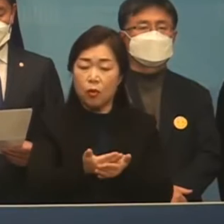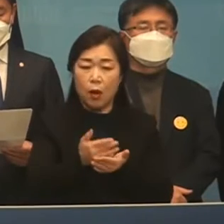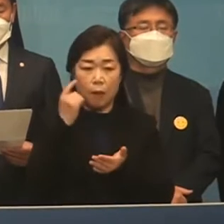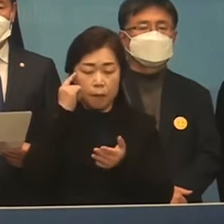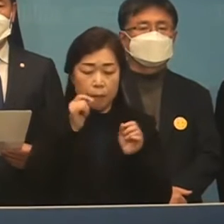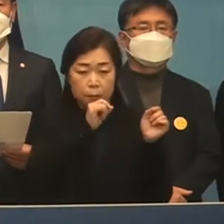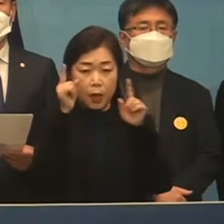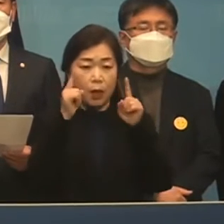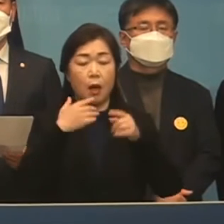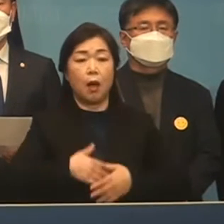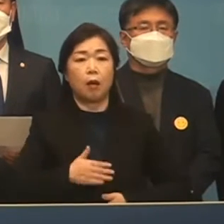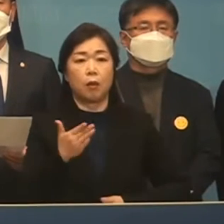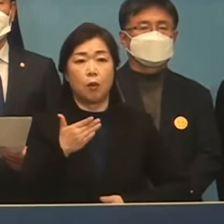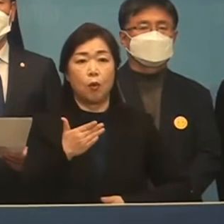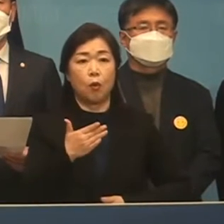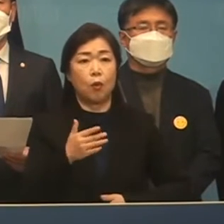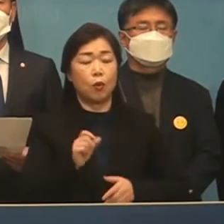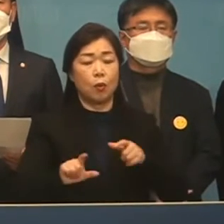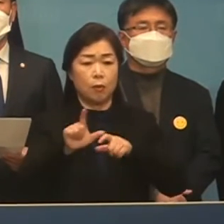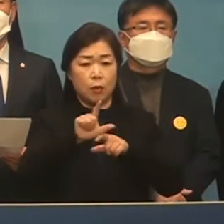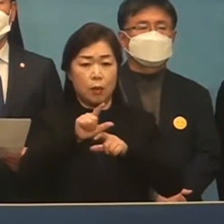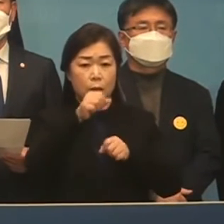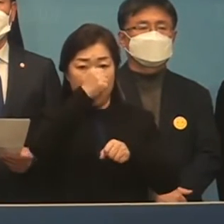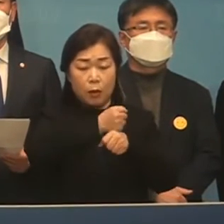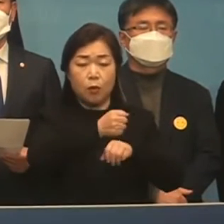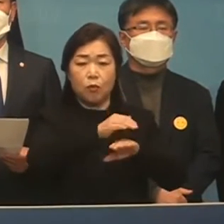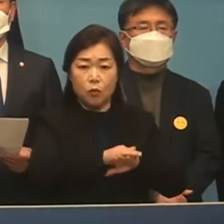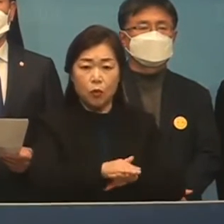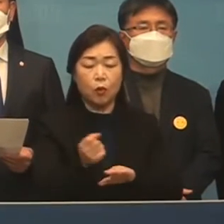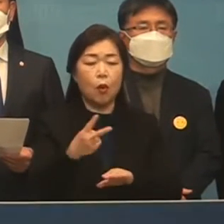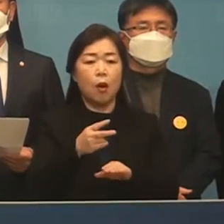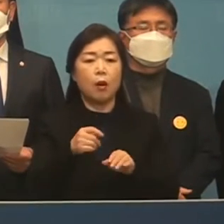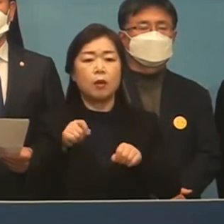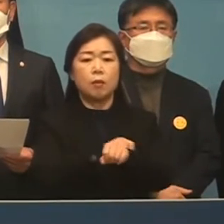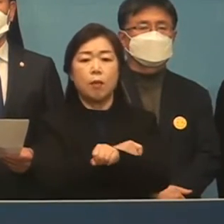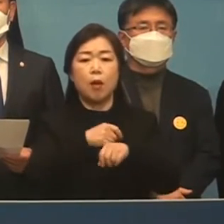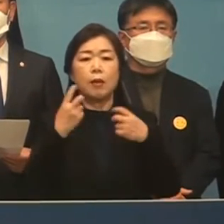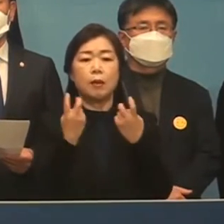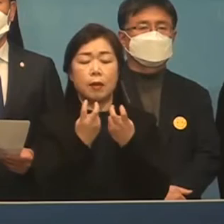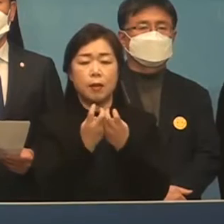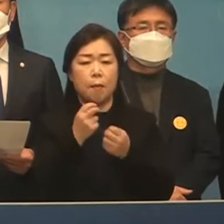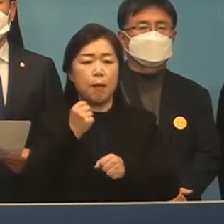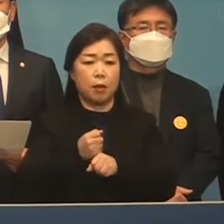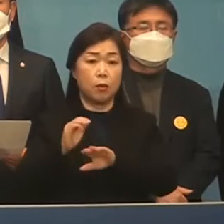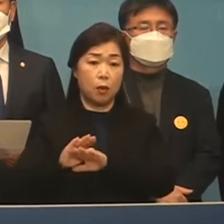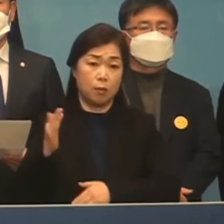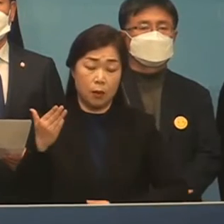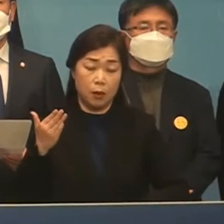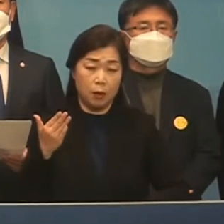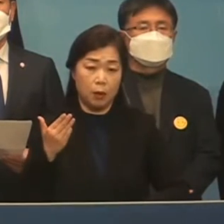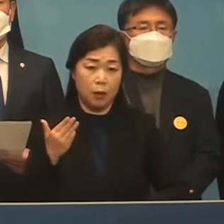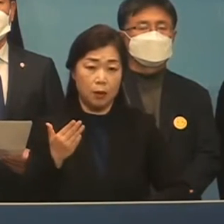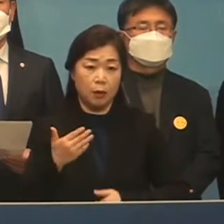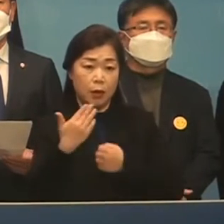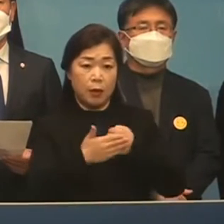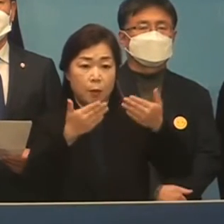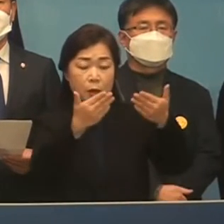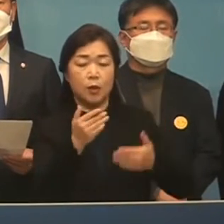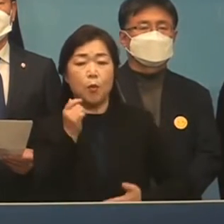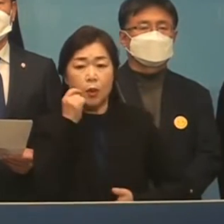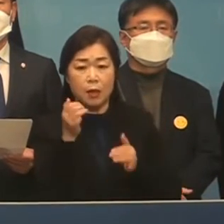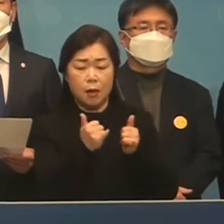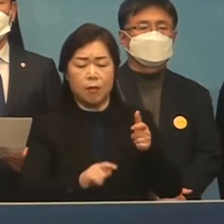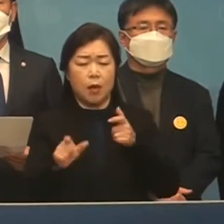살리기 추경 이외에 별도 대책과 함께 준비해야 합니다. 사각지대를 꼼꼼히